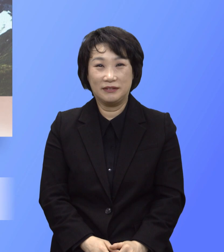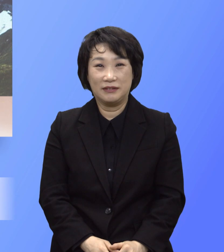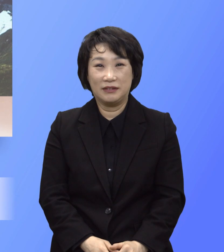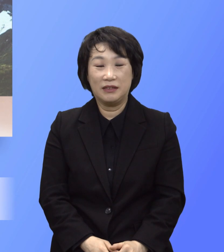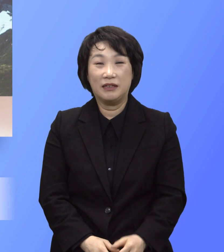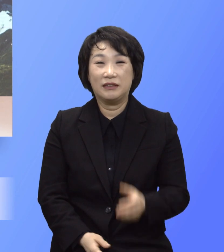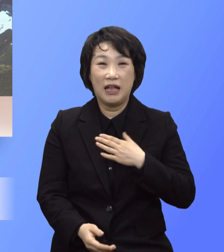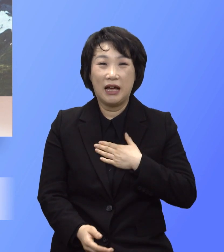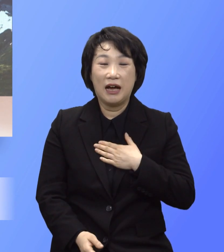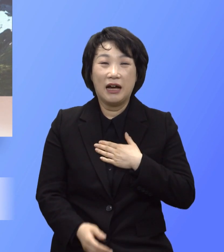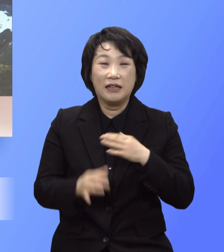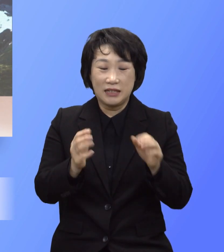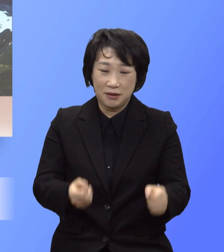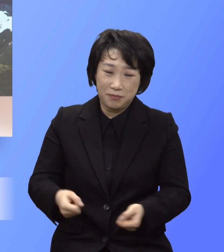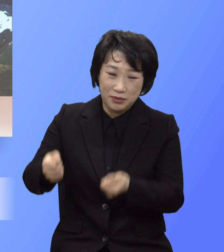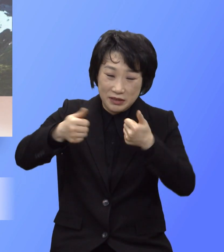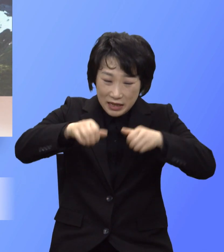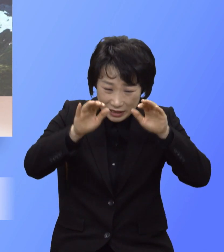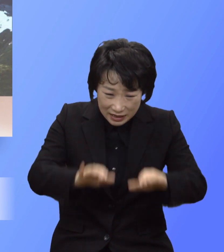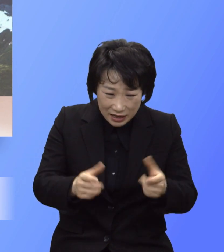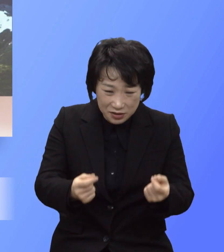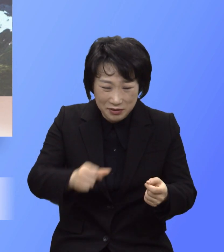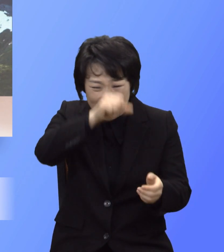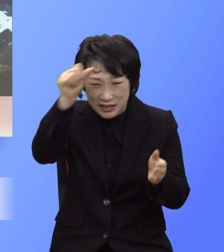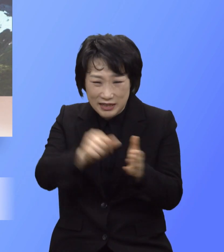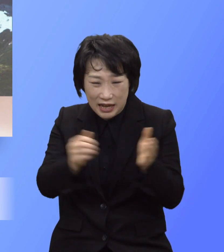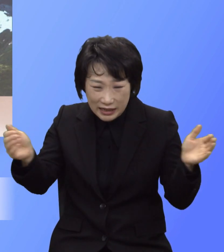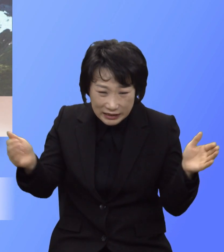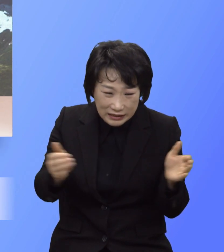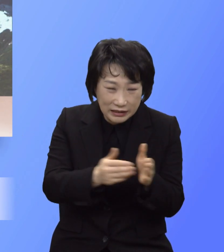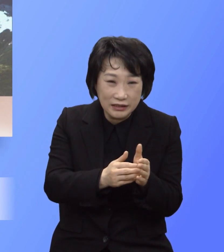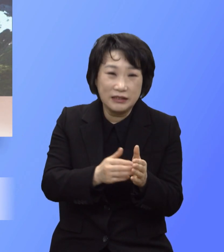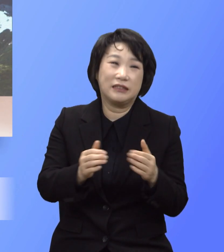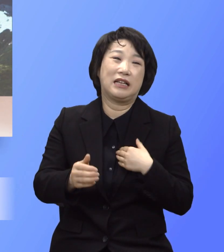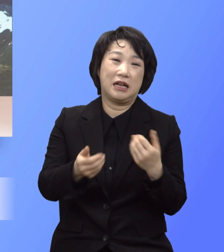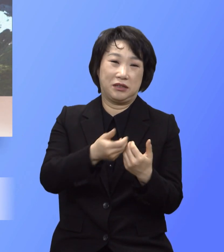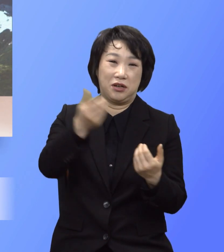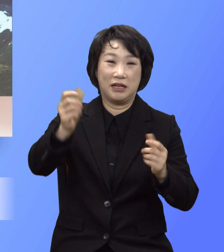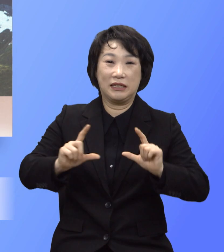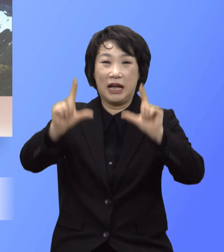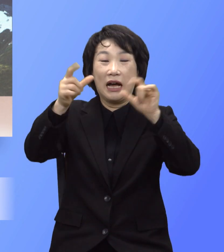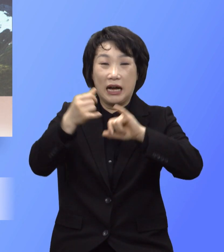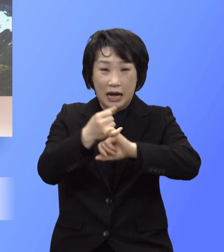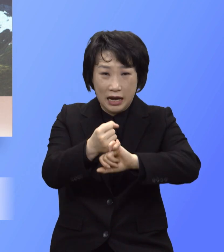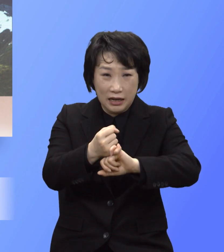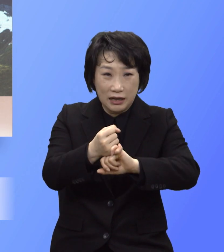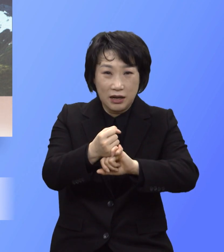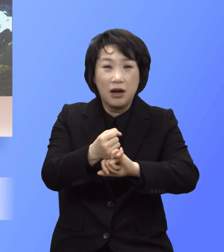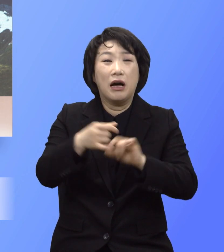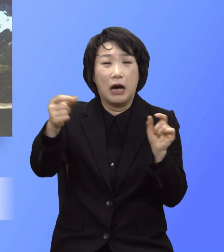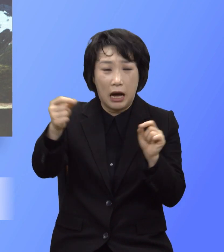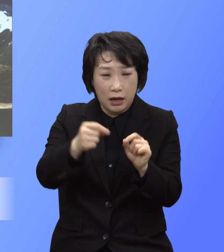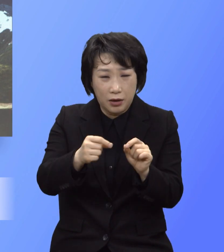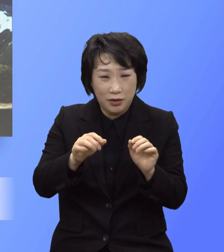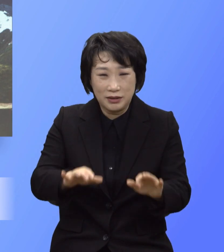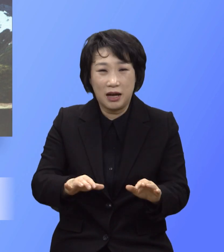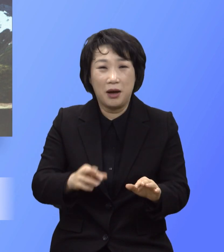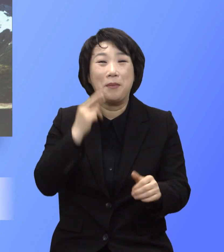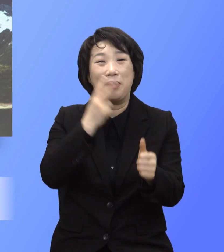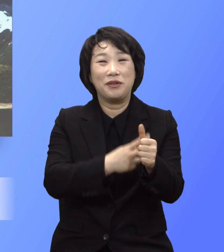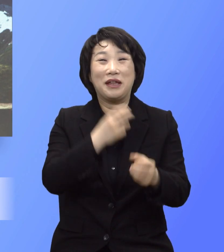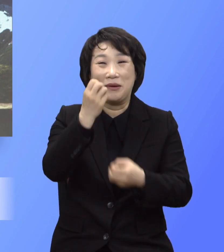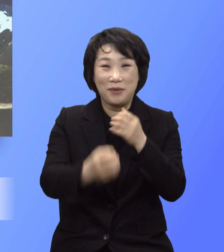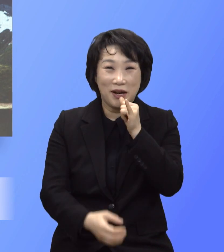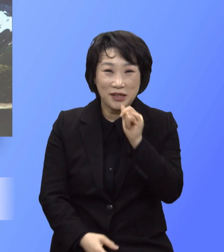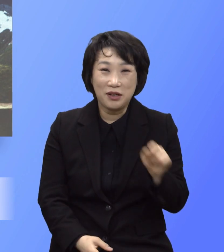간지와 같이 벌써 내가 부음이 되고 떠날 기약에 가까웠다. 지금 내일에